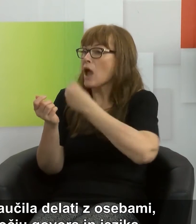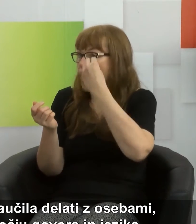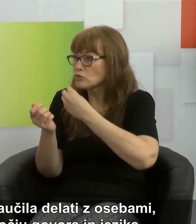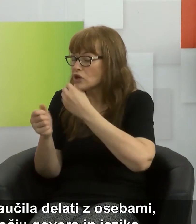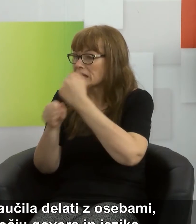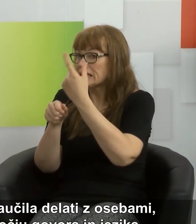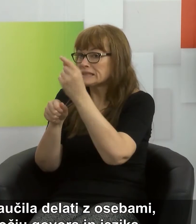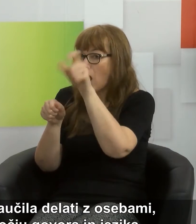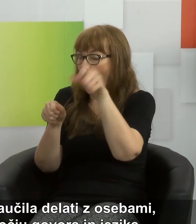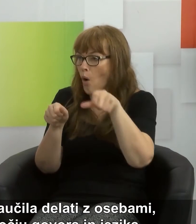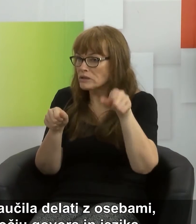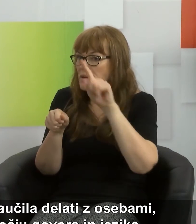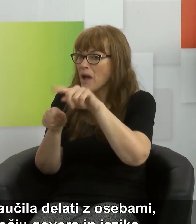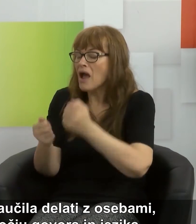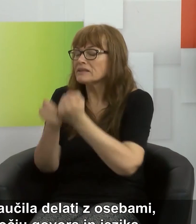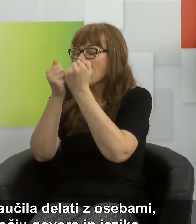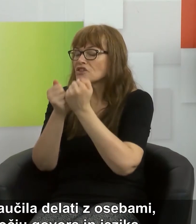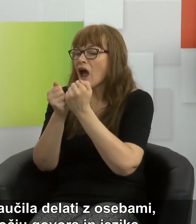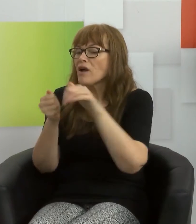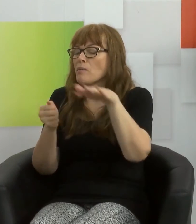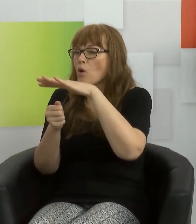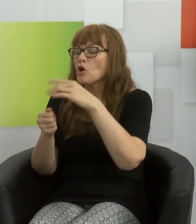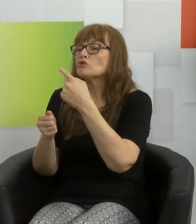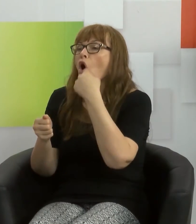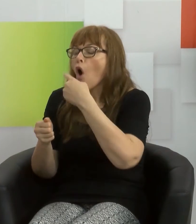imajo težave na področju govora in jezika.